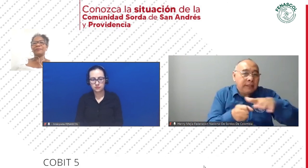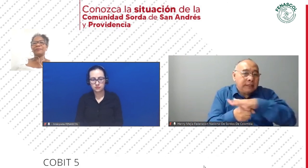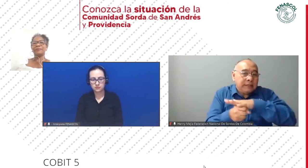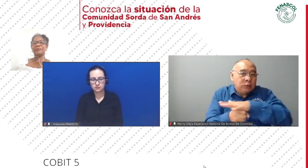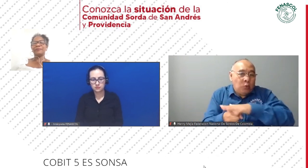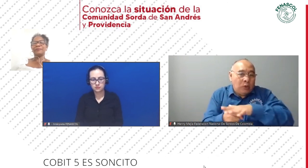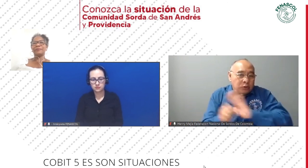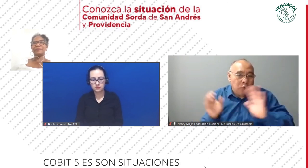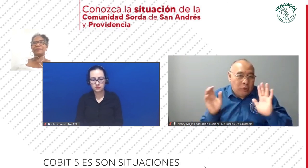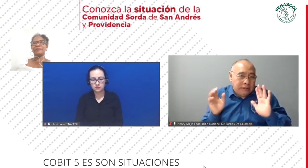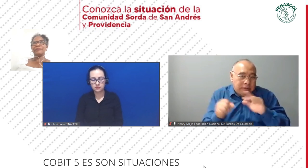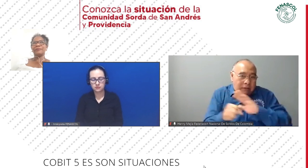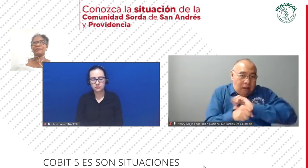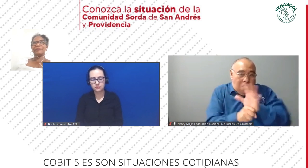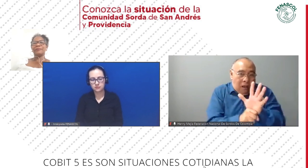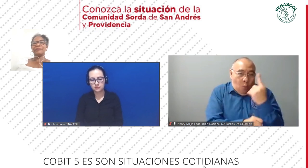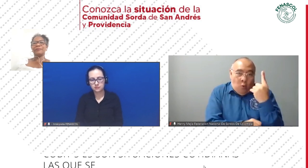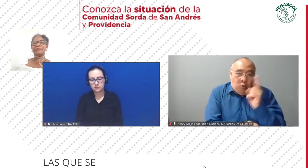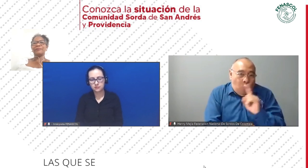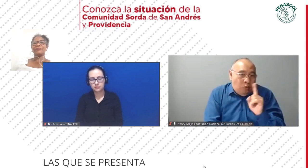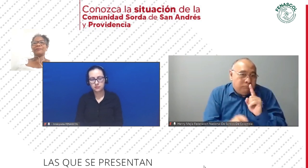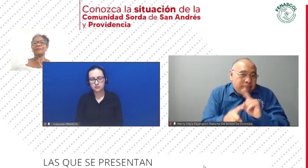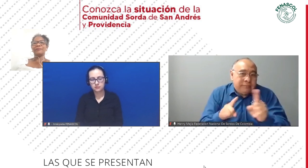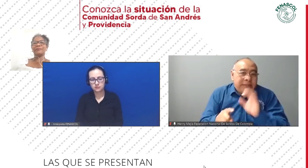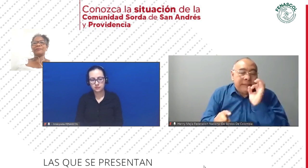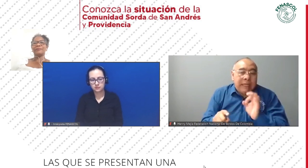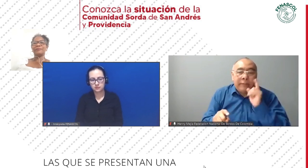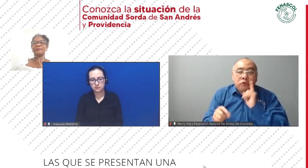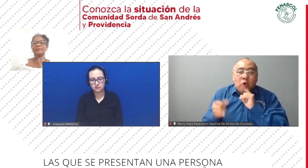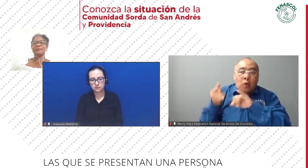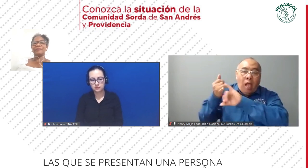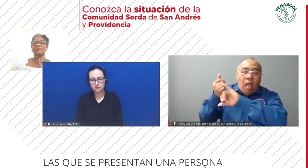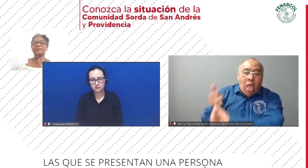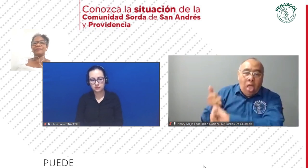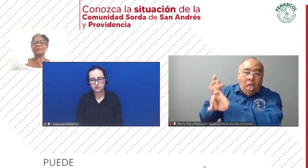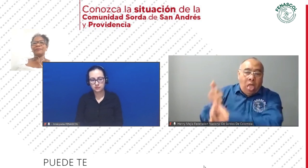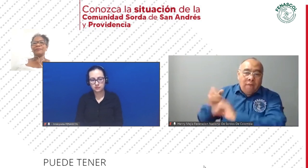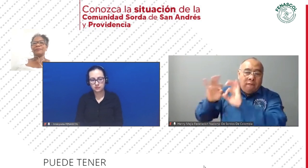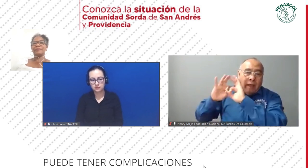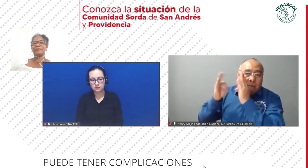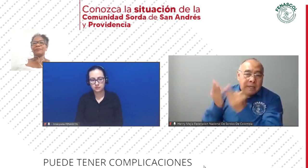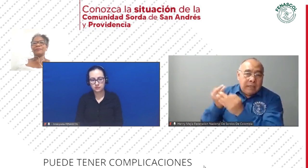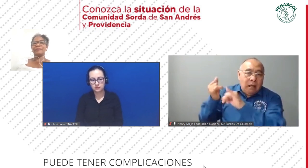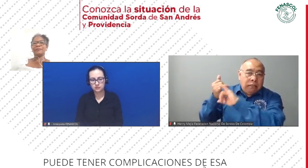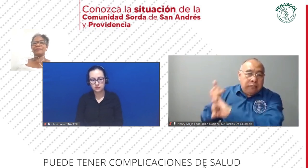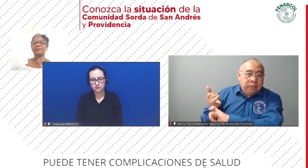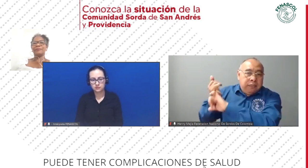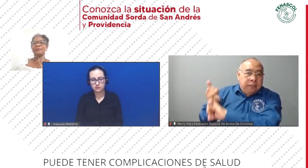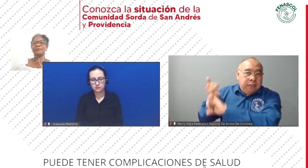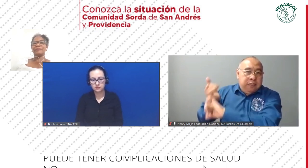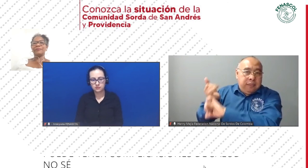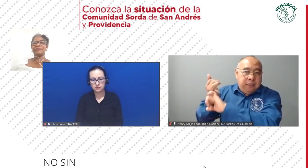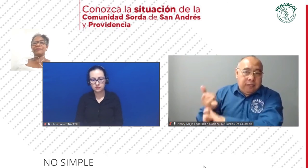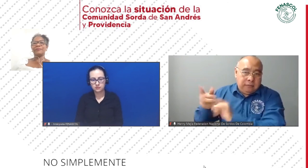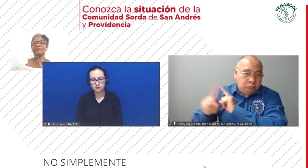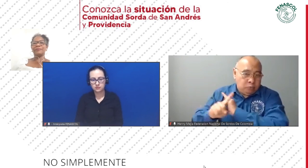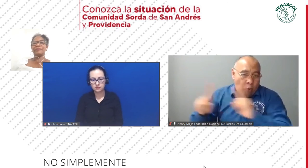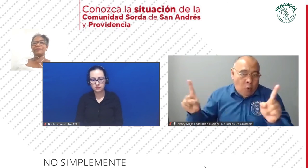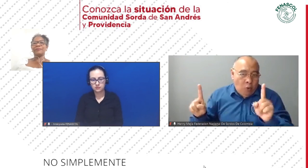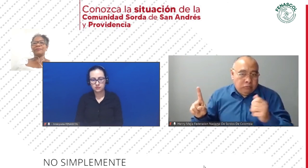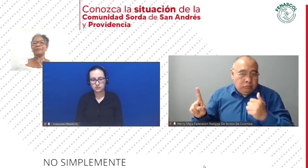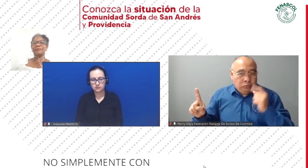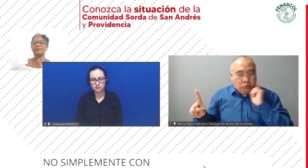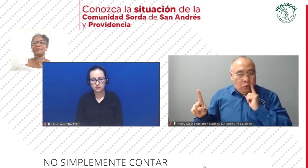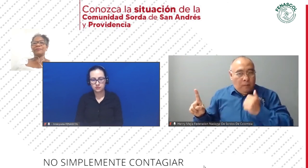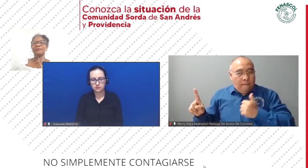son situaciones cotidianas las que se presentan una persona puede tener complicaciones de salud no simplemente